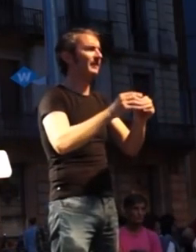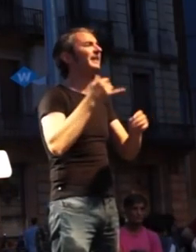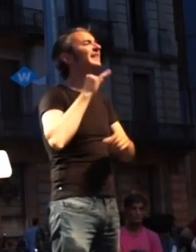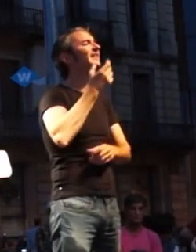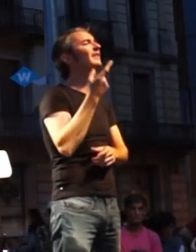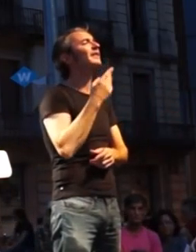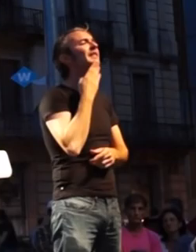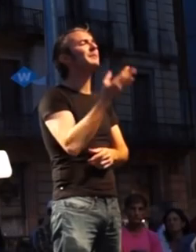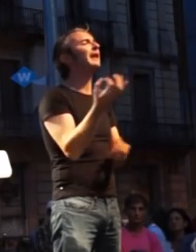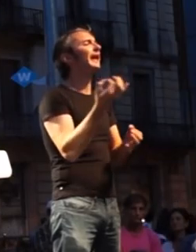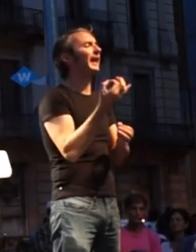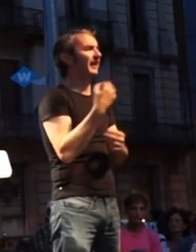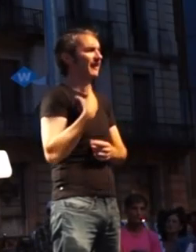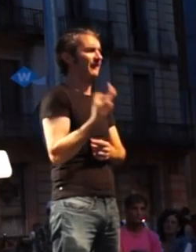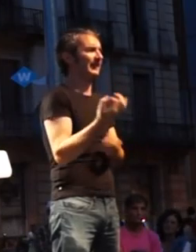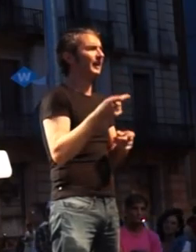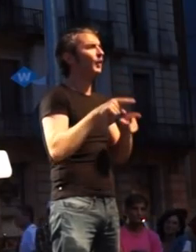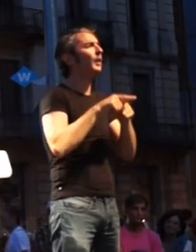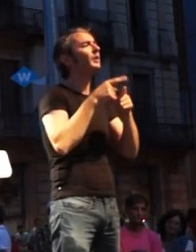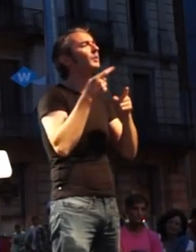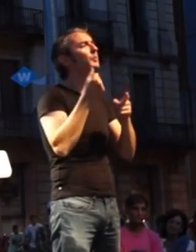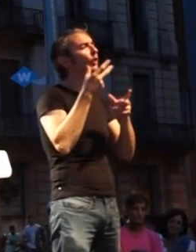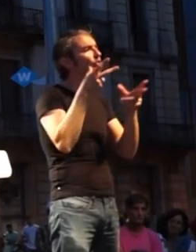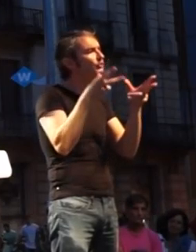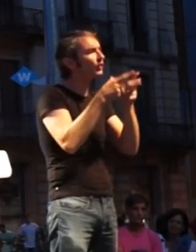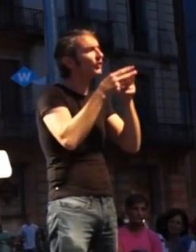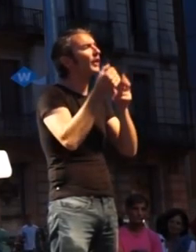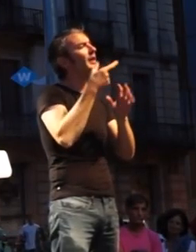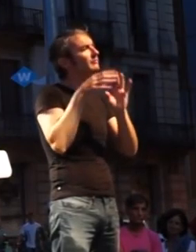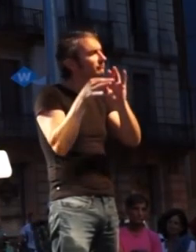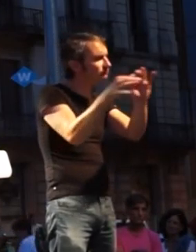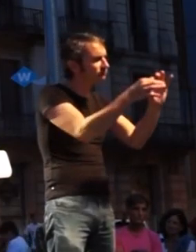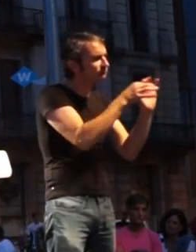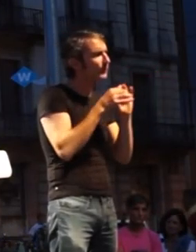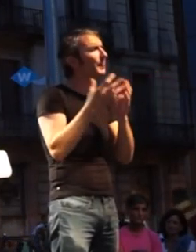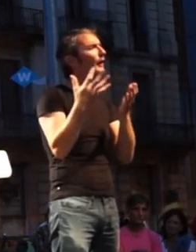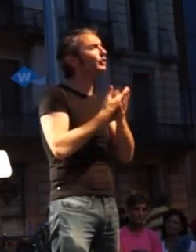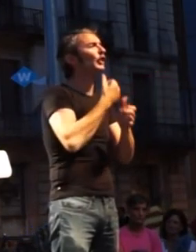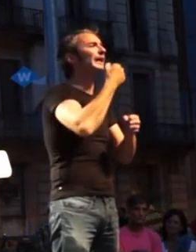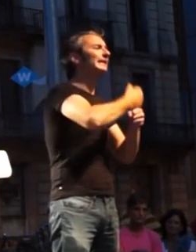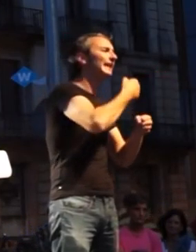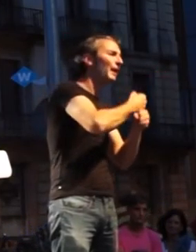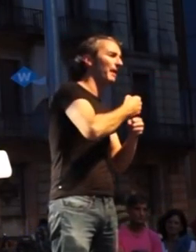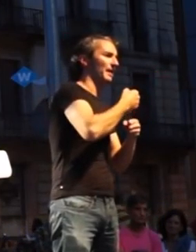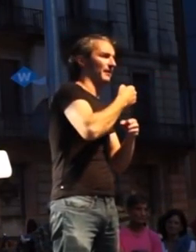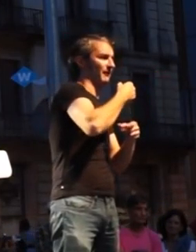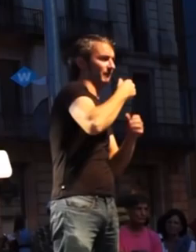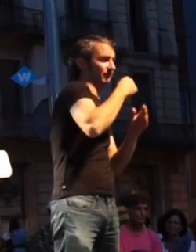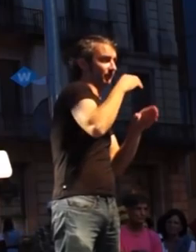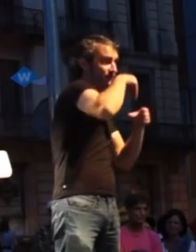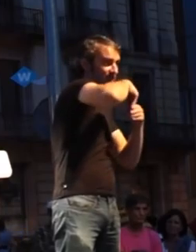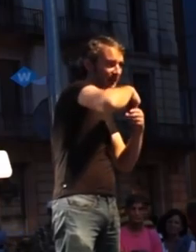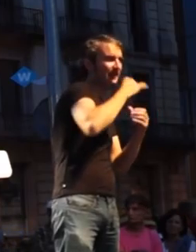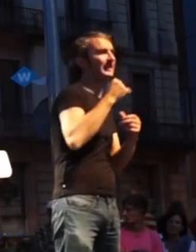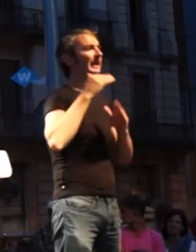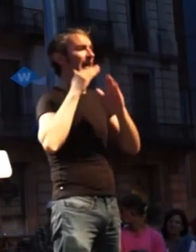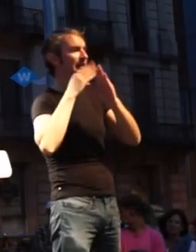i el que cal és, sobretot, una socialització i una col·lectivització de tots els treballs de cura i de reproducció.